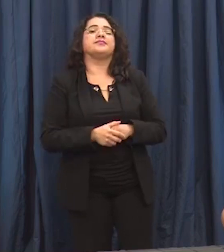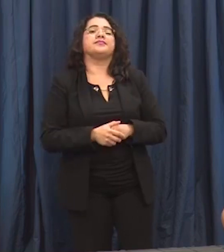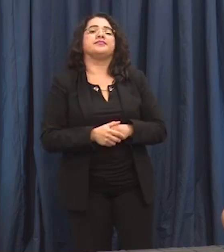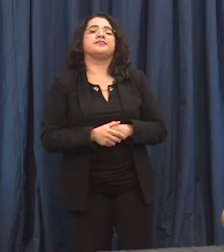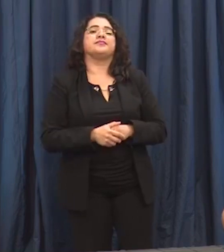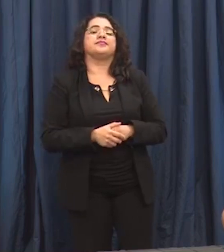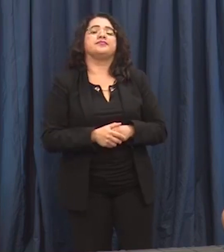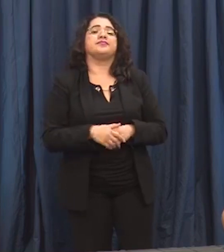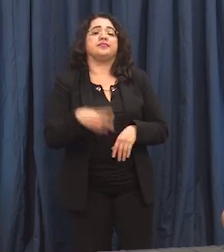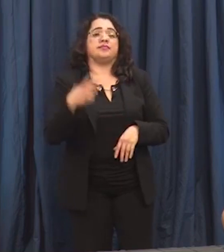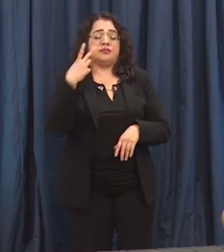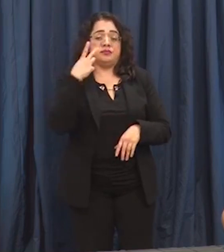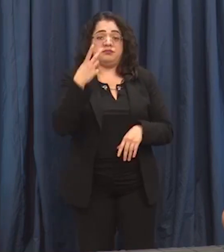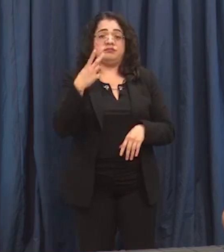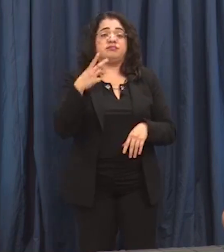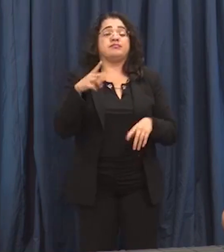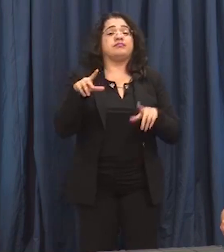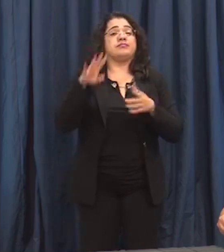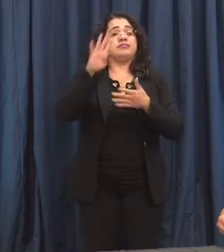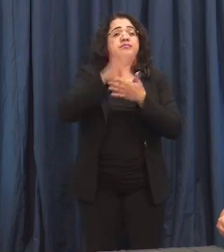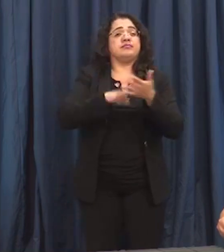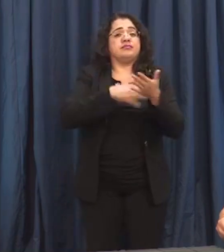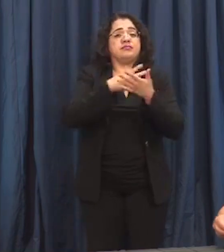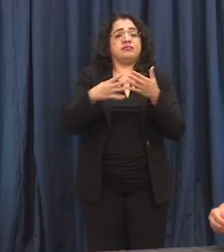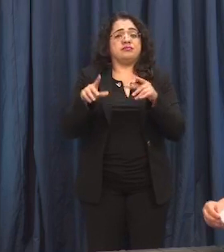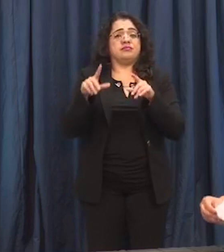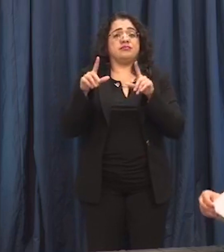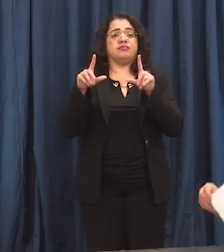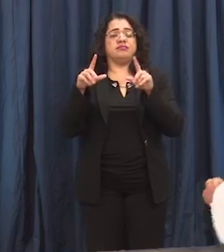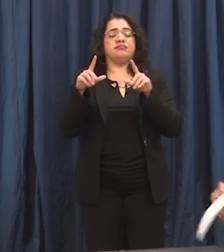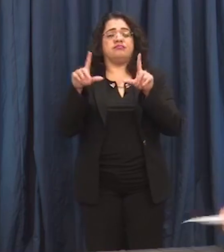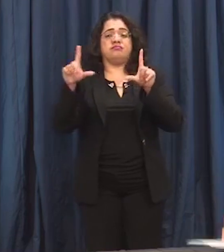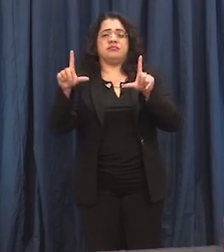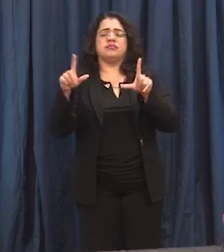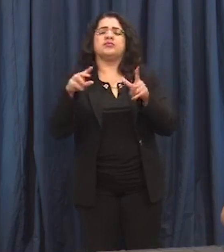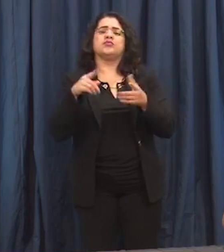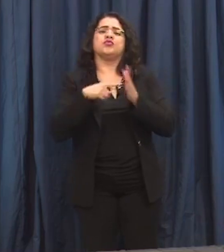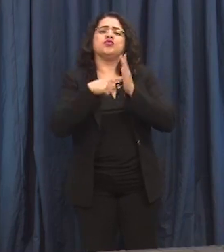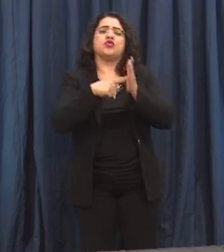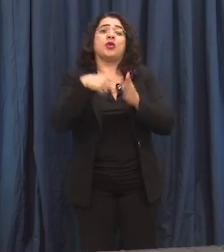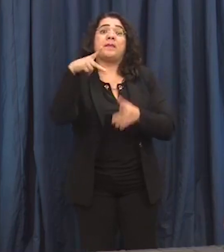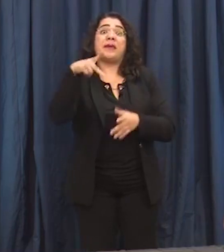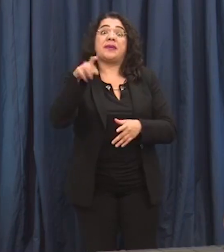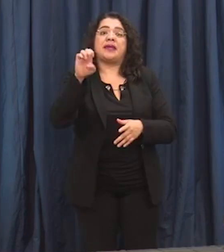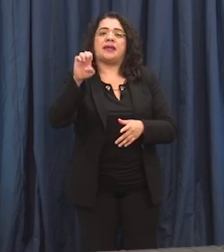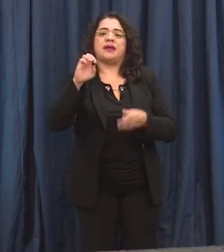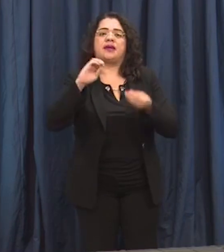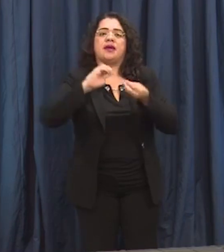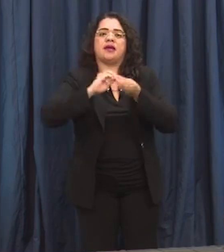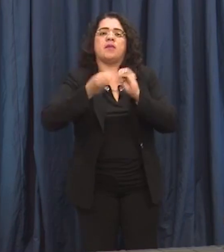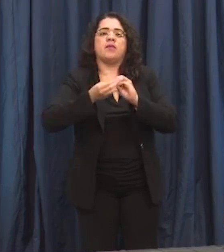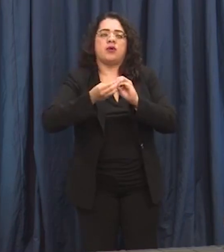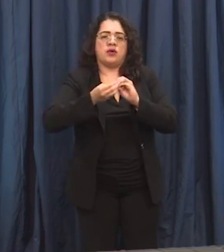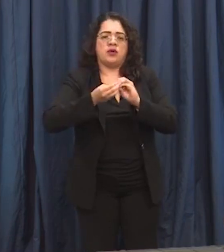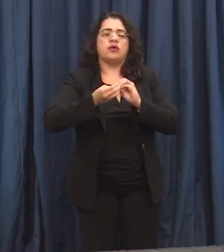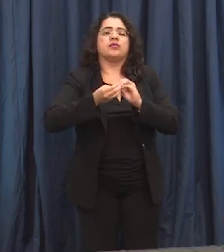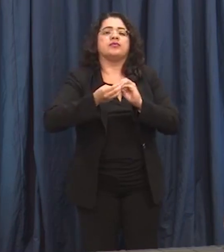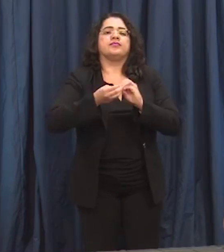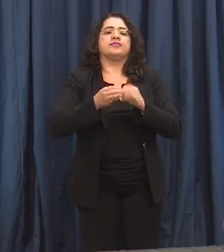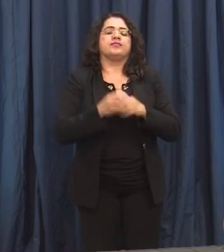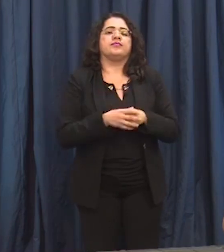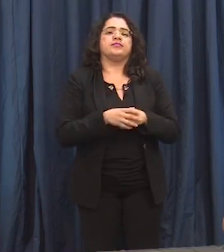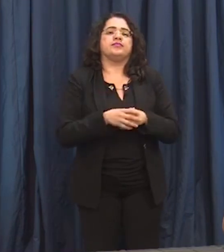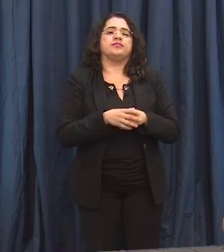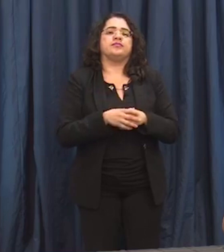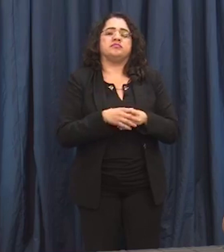una actualización de nuestros suministros de equipo protectivo personal, que nuestro inventario se mira